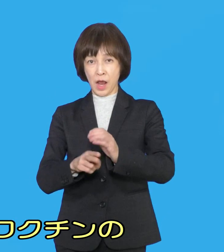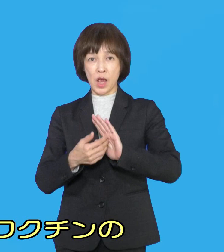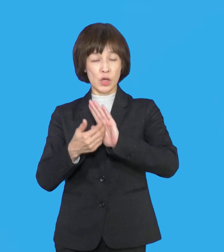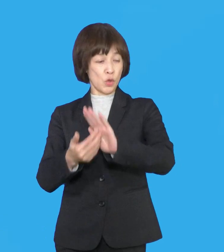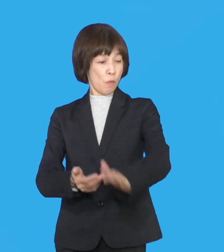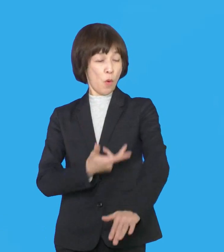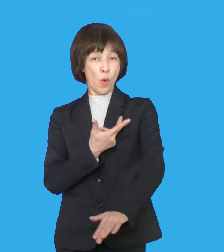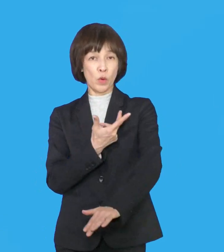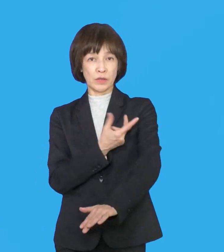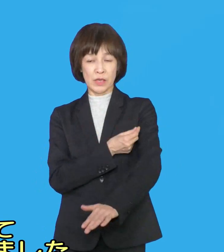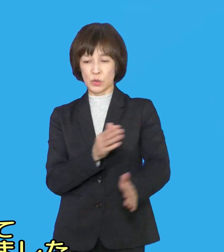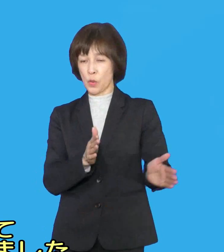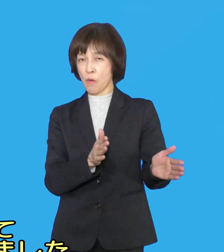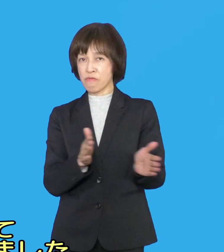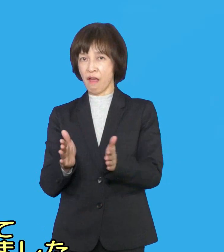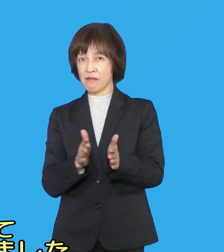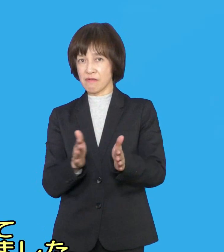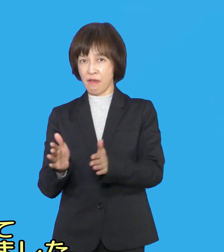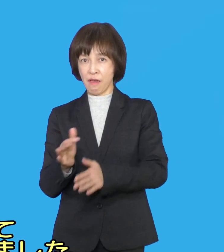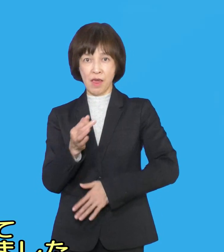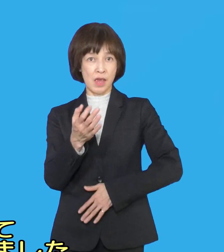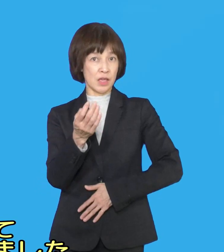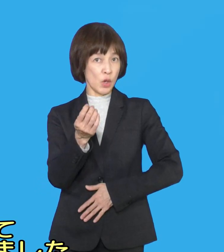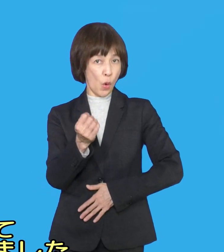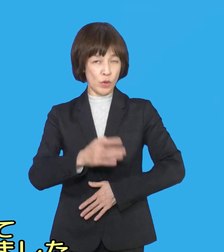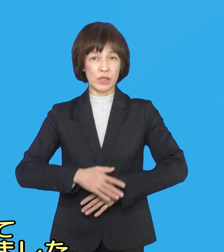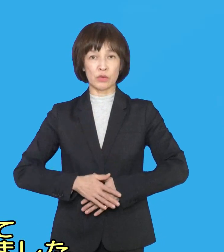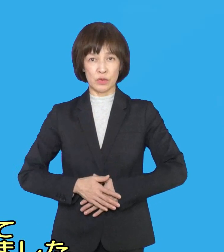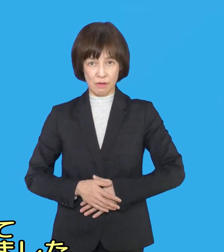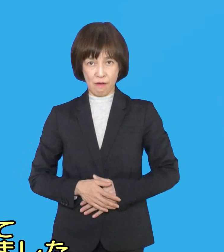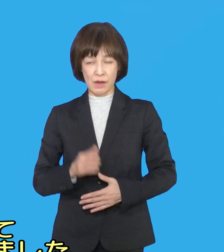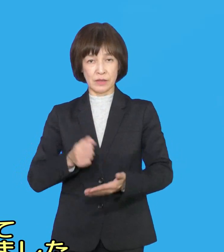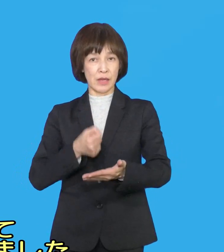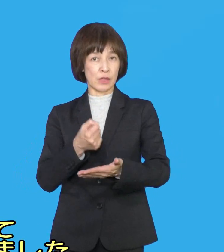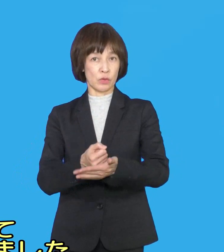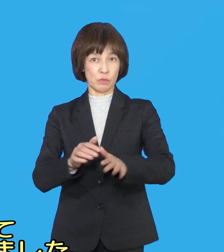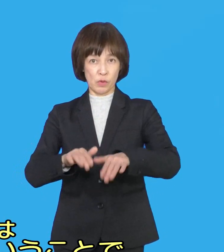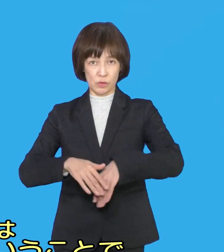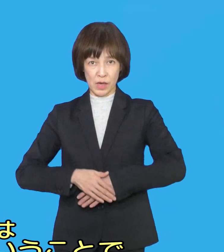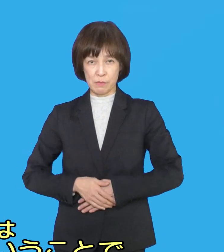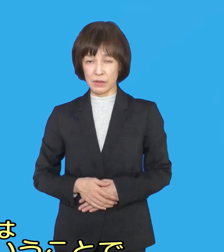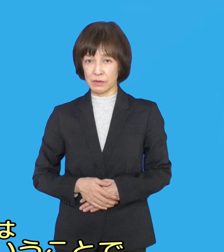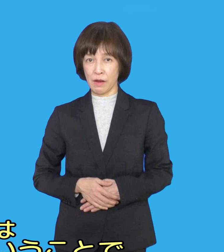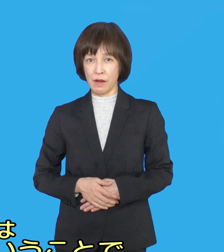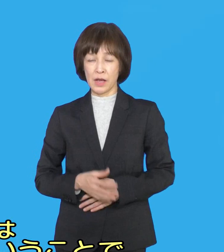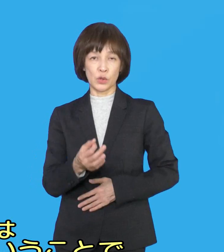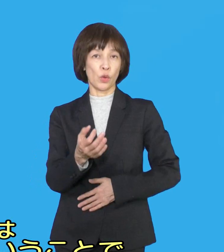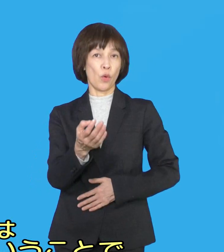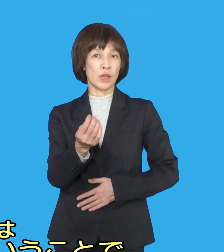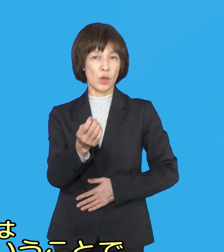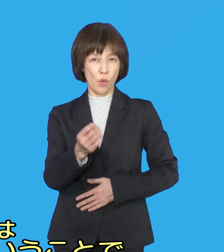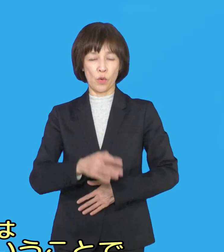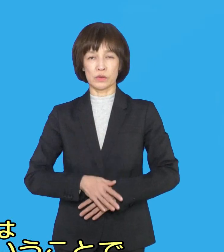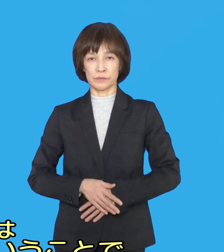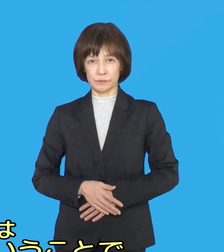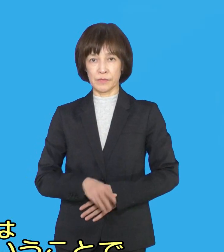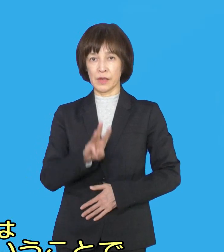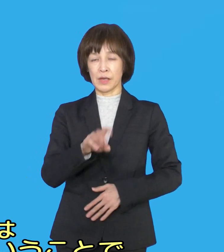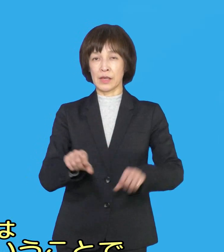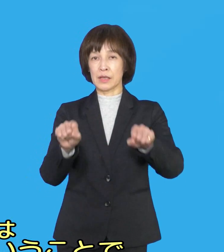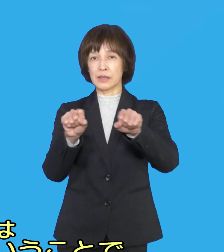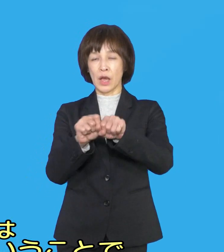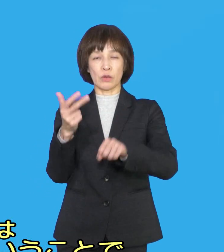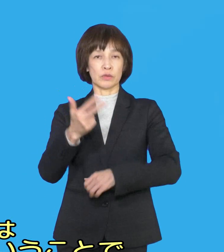ね、設置費用について先決処分を行いました。その費用としましては